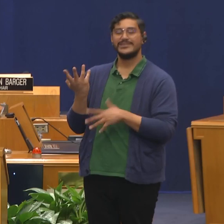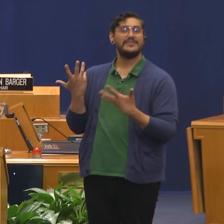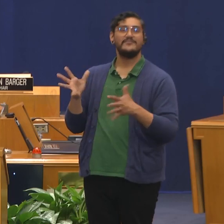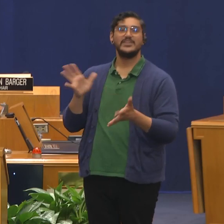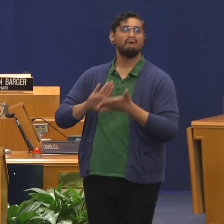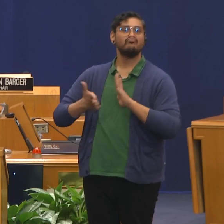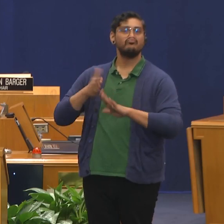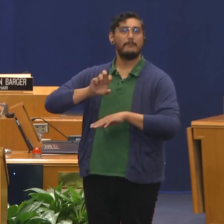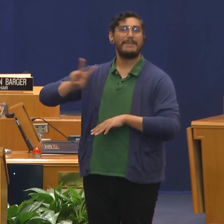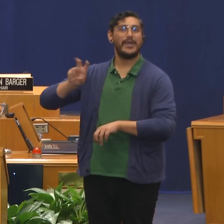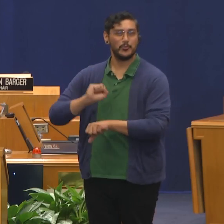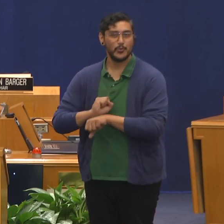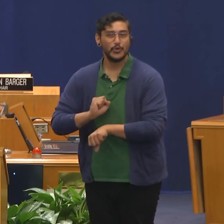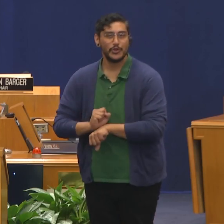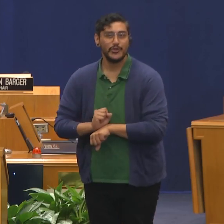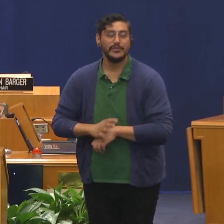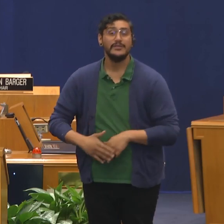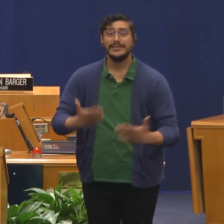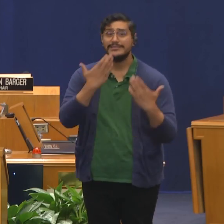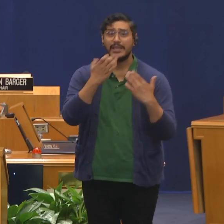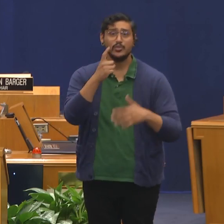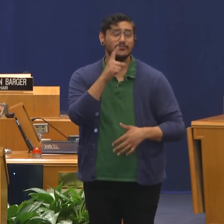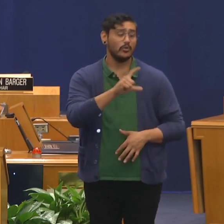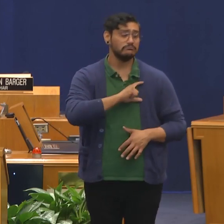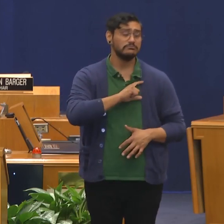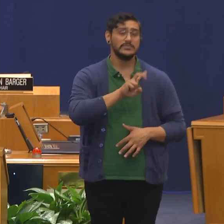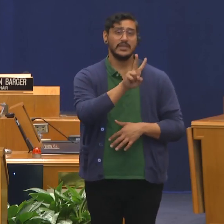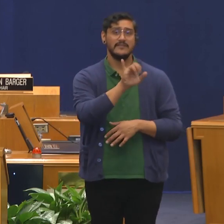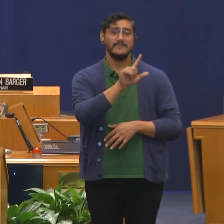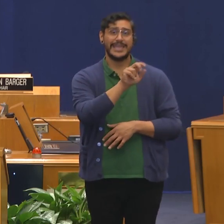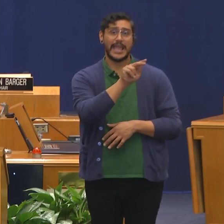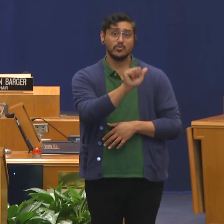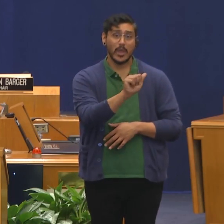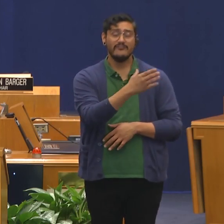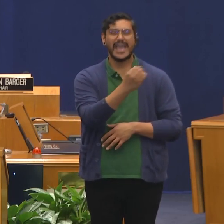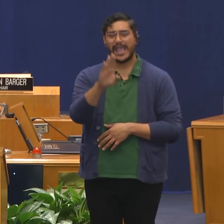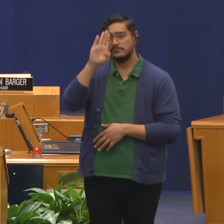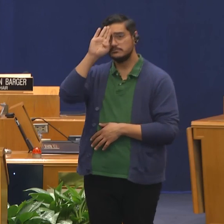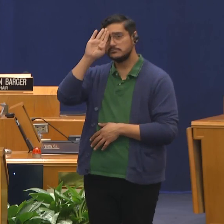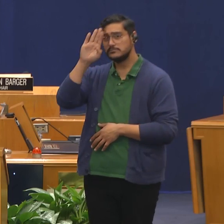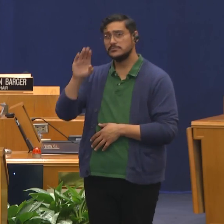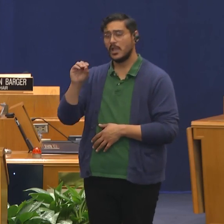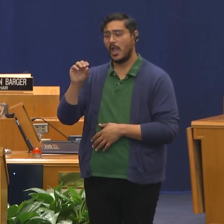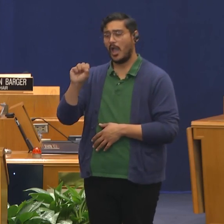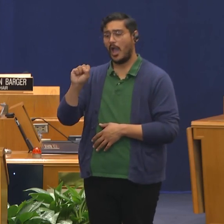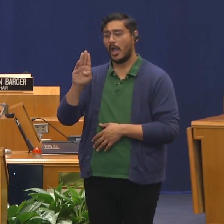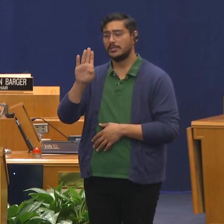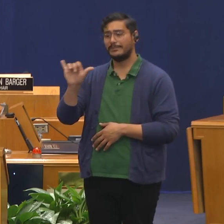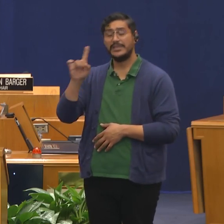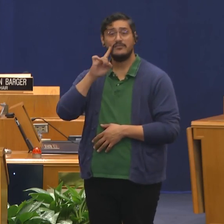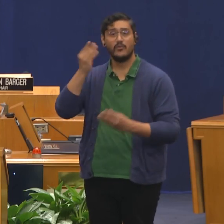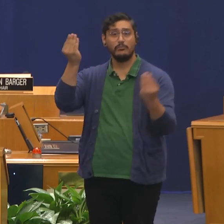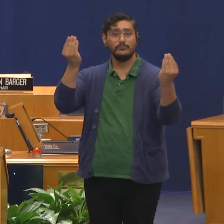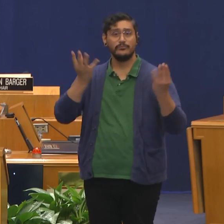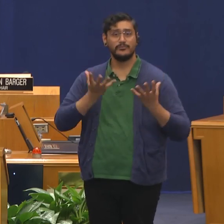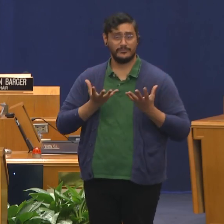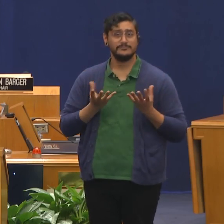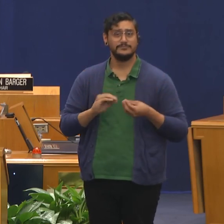trabajo. Gracias al alguacil Villanueva y al jefe de bomberos Osby por registrar e informar estos